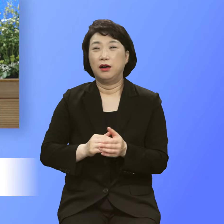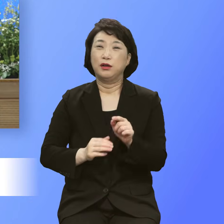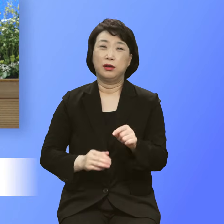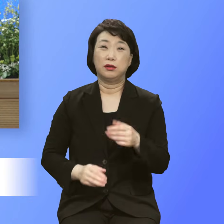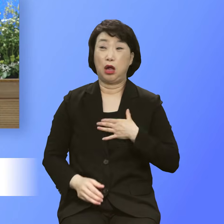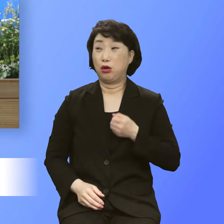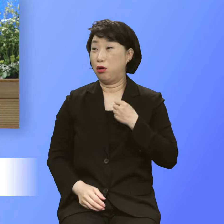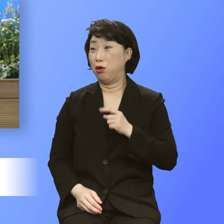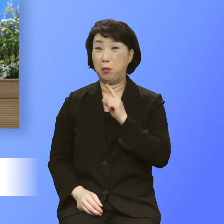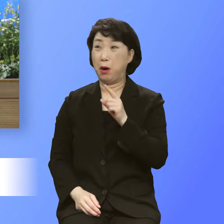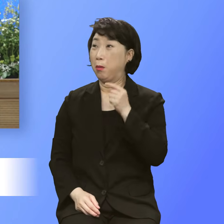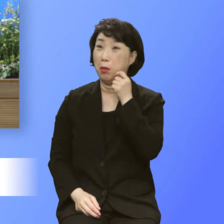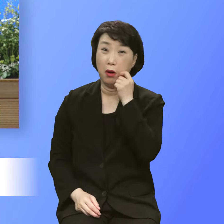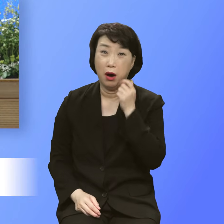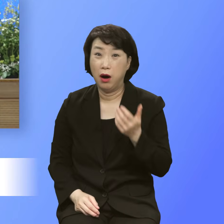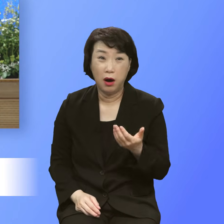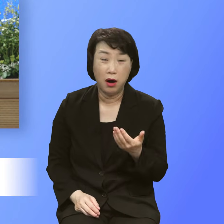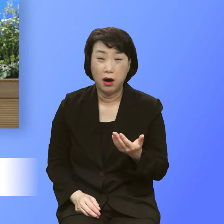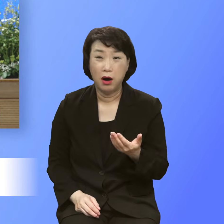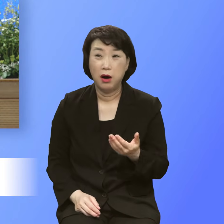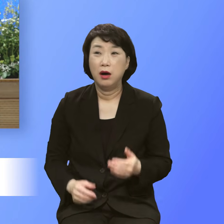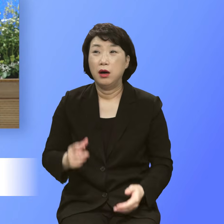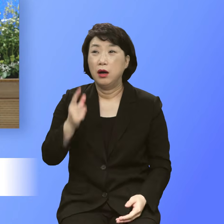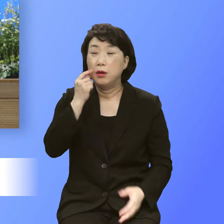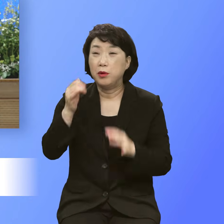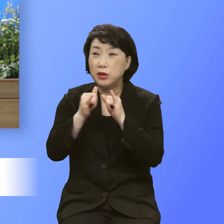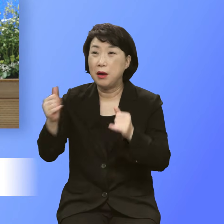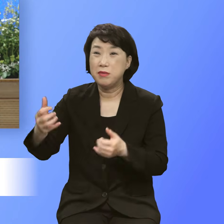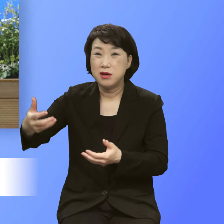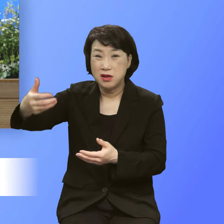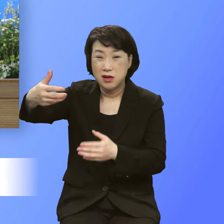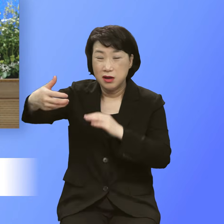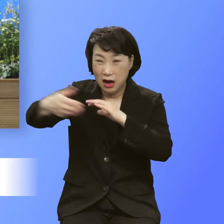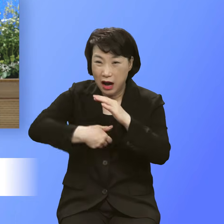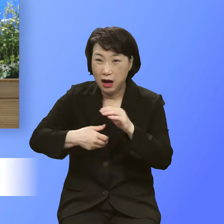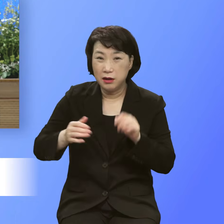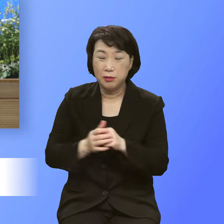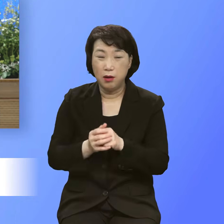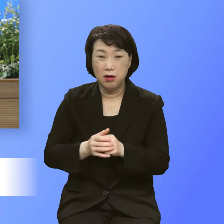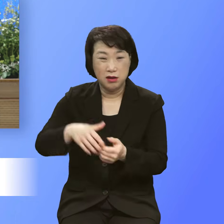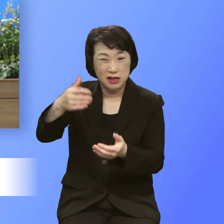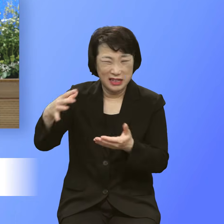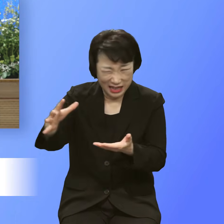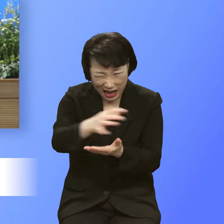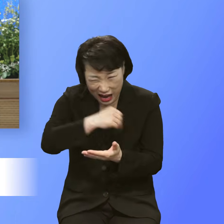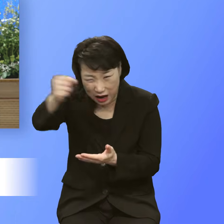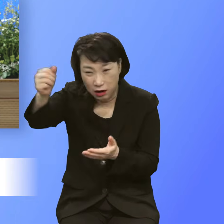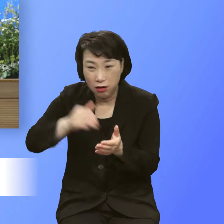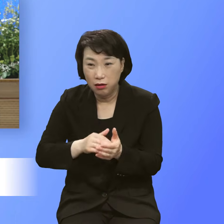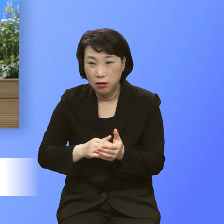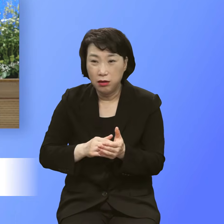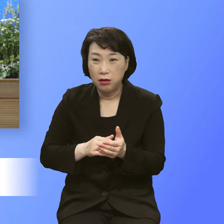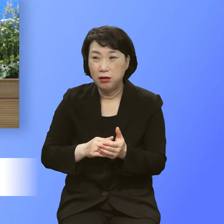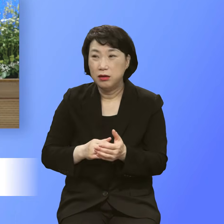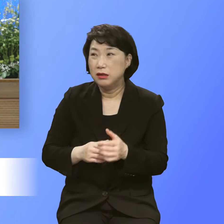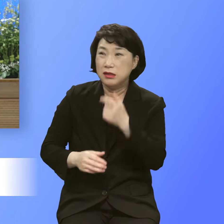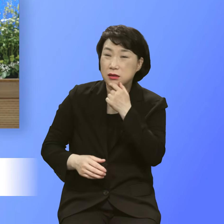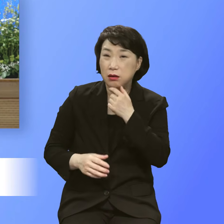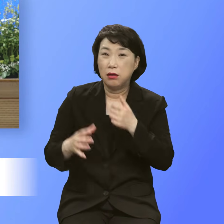내 것이라고 할 수가 없어. 그 사람들이 들여닥쳐서 내놓으라면 내놔야 돼. 안 내놓으려면